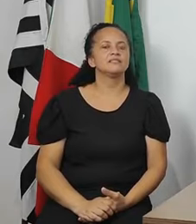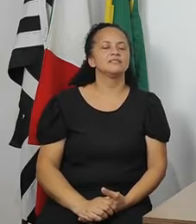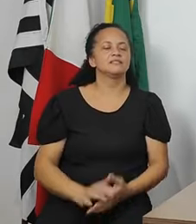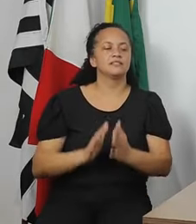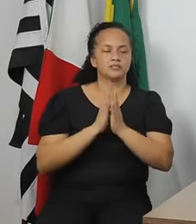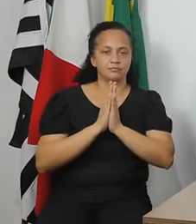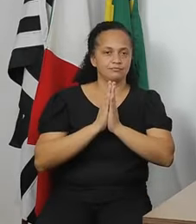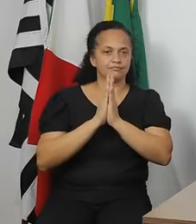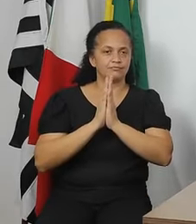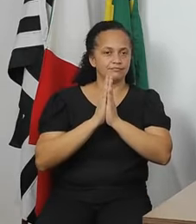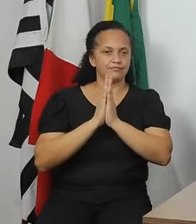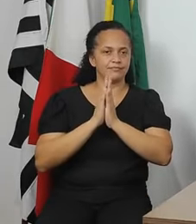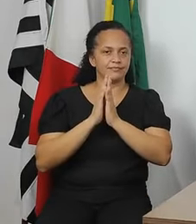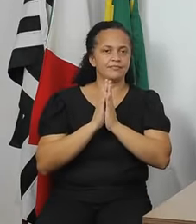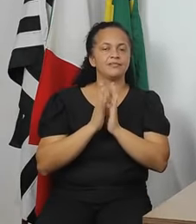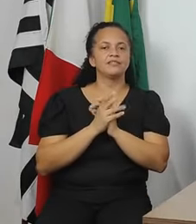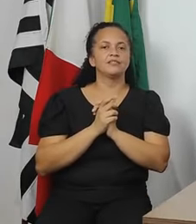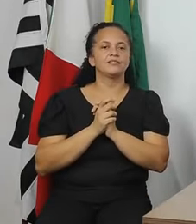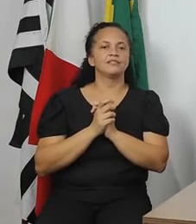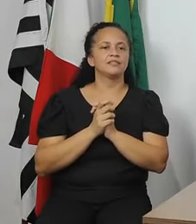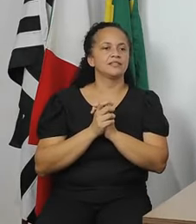encerrando. E aí, eu acho que